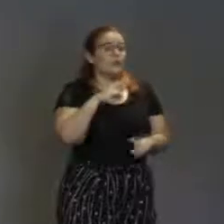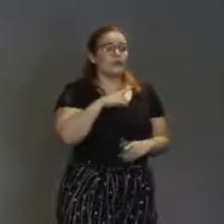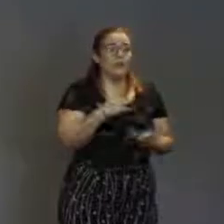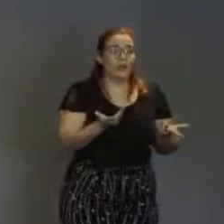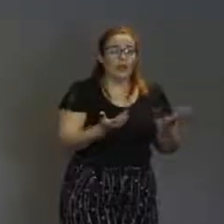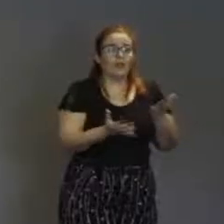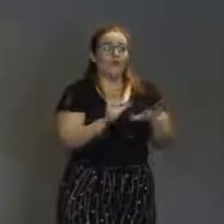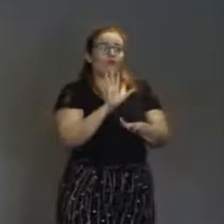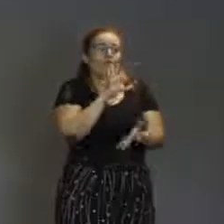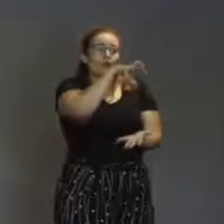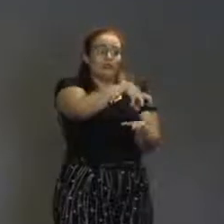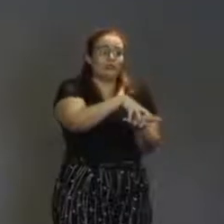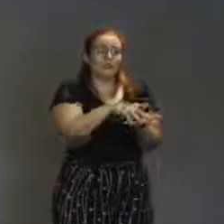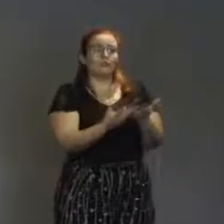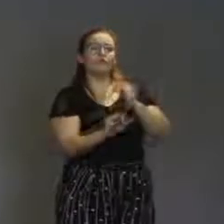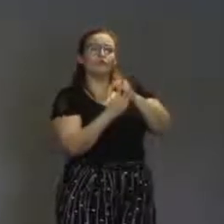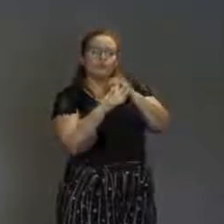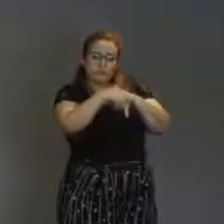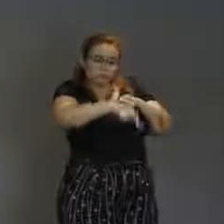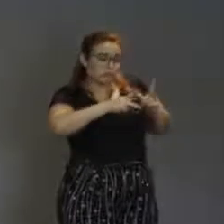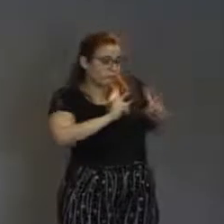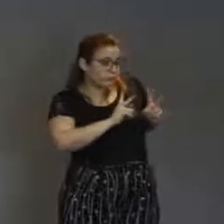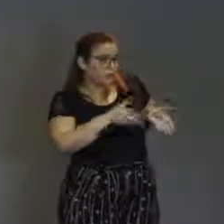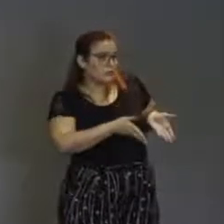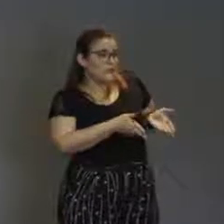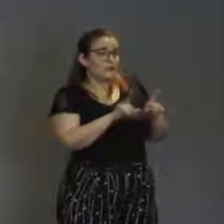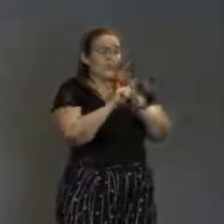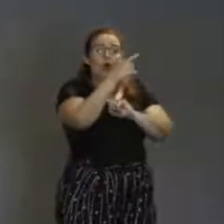a Fundação Volkswagen e outras têm